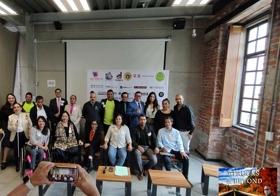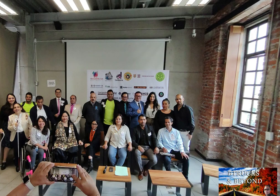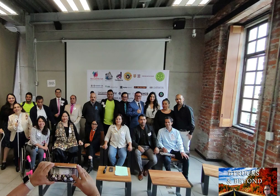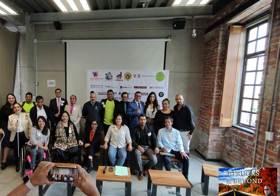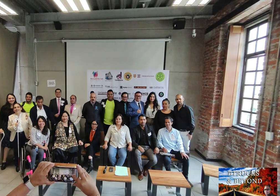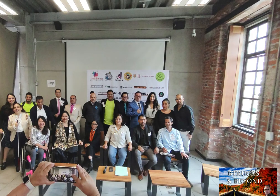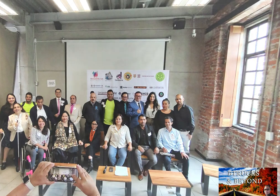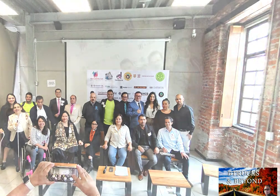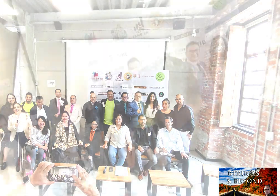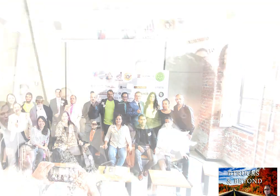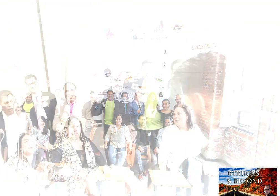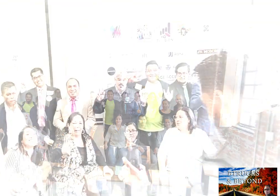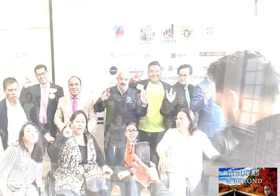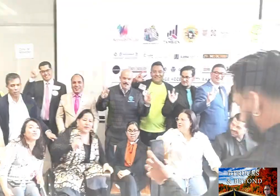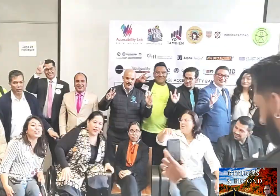aplausos